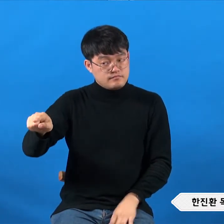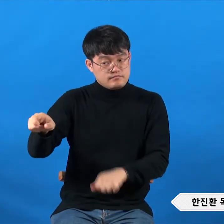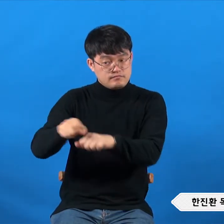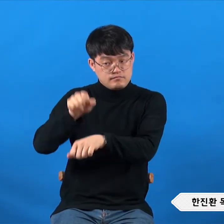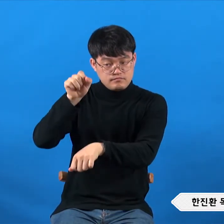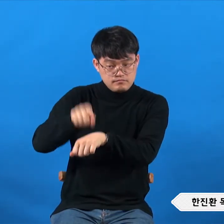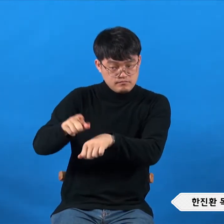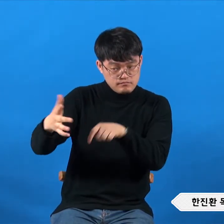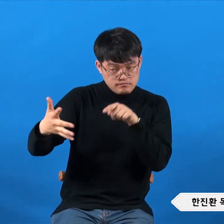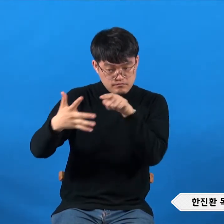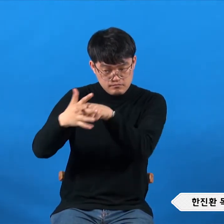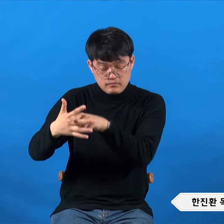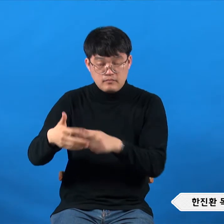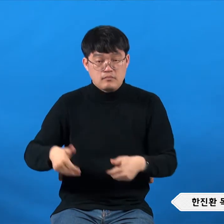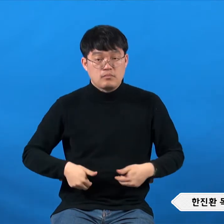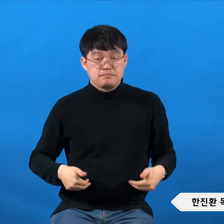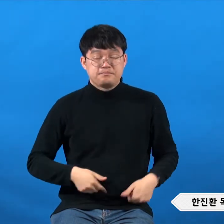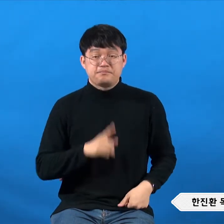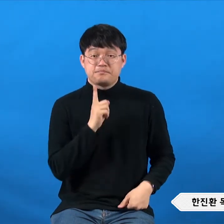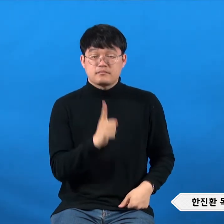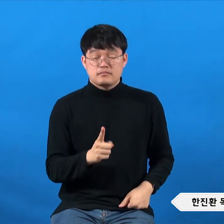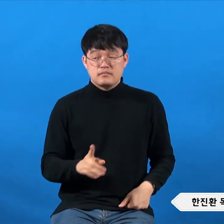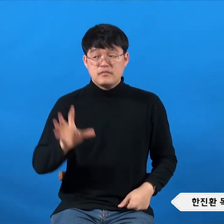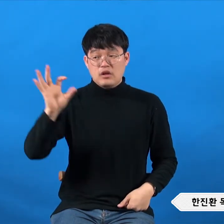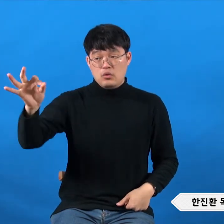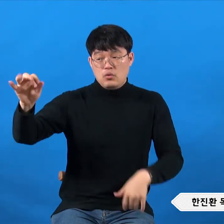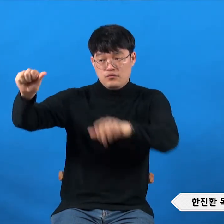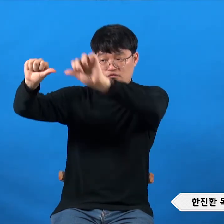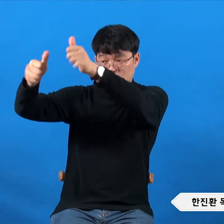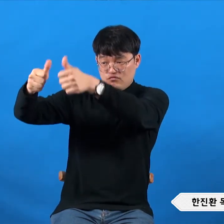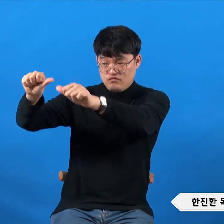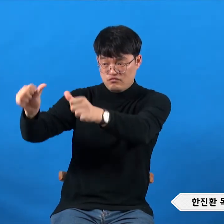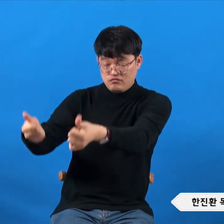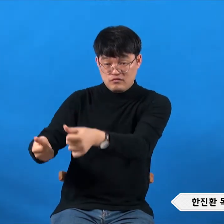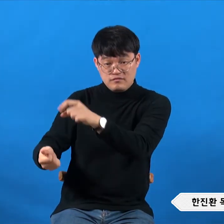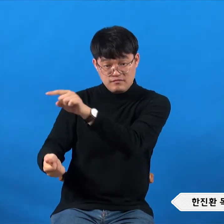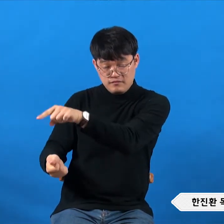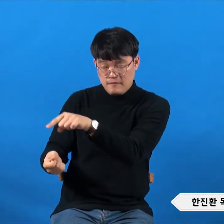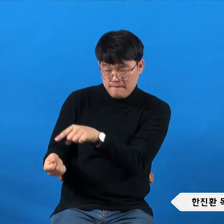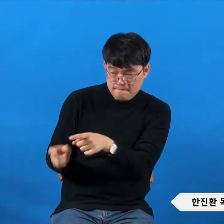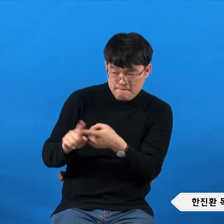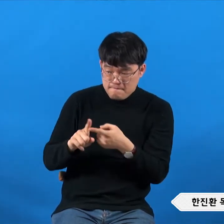맘몬의 특징을 잘 알아야 됩니다. 돈 우상이